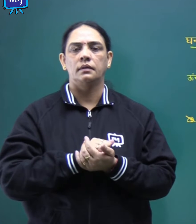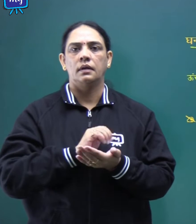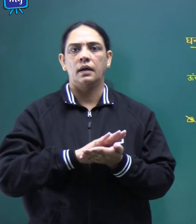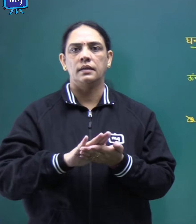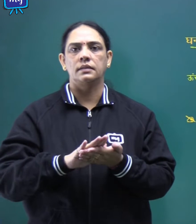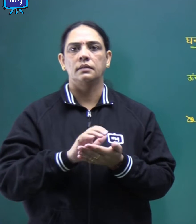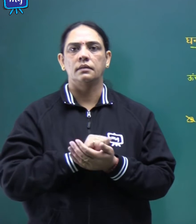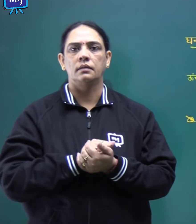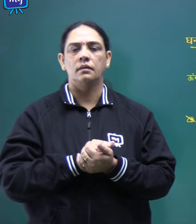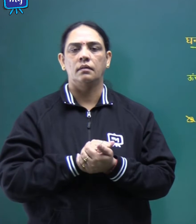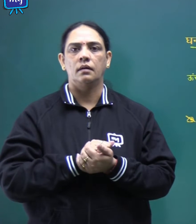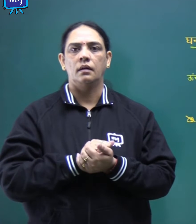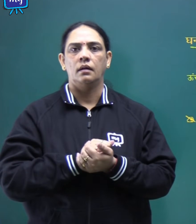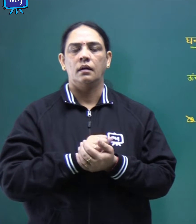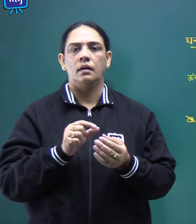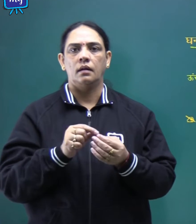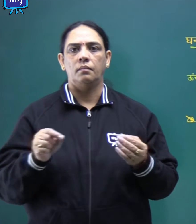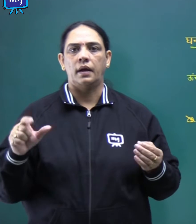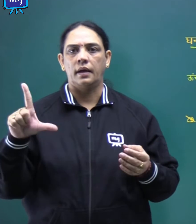h, लंबाई l,